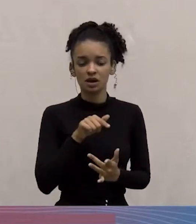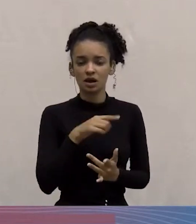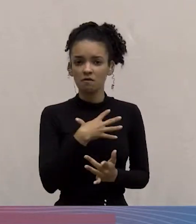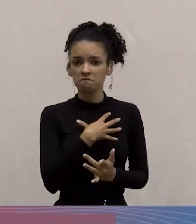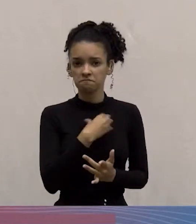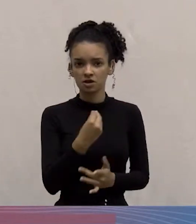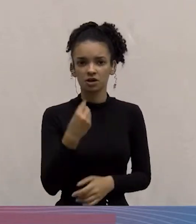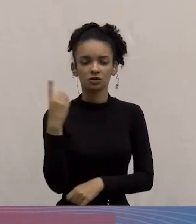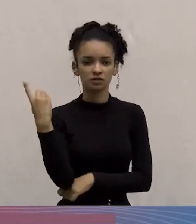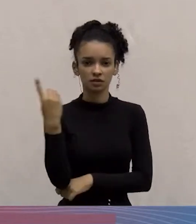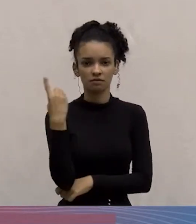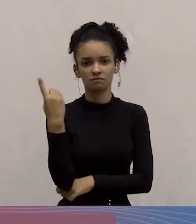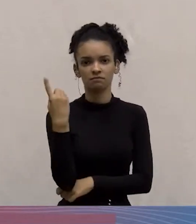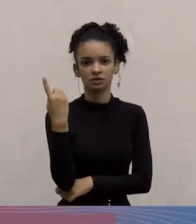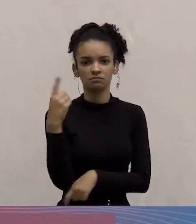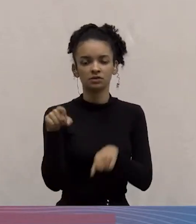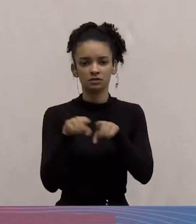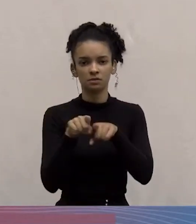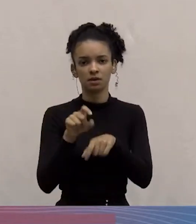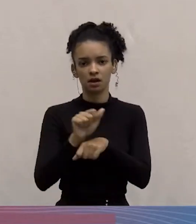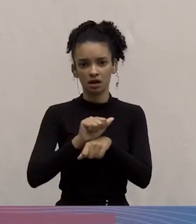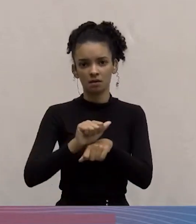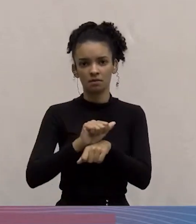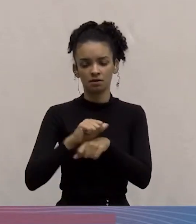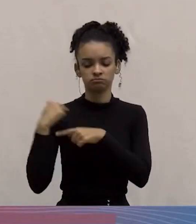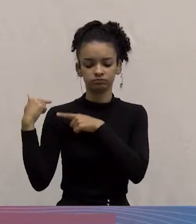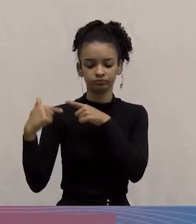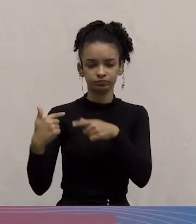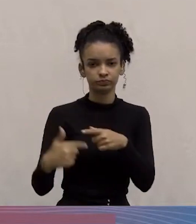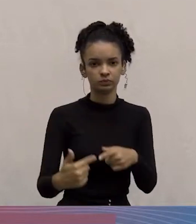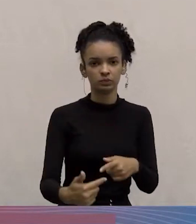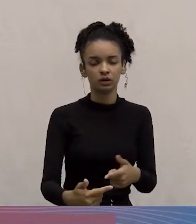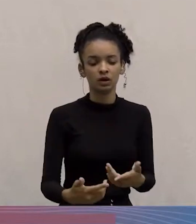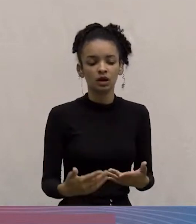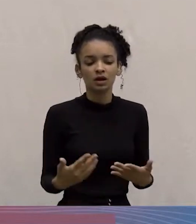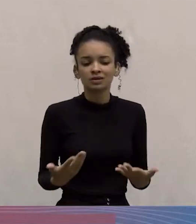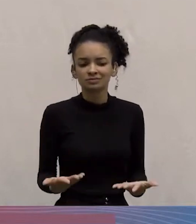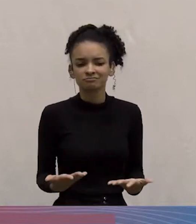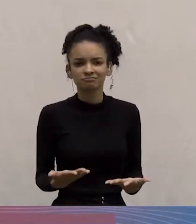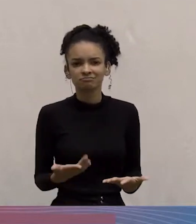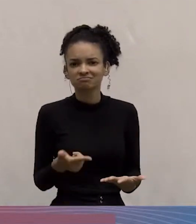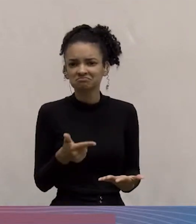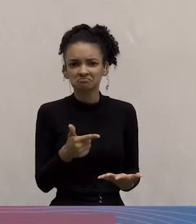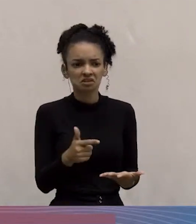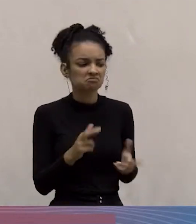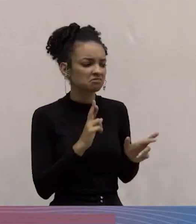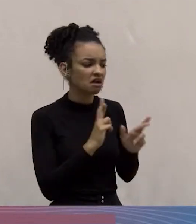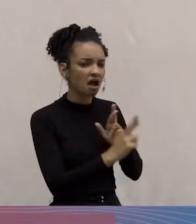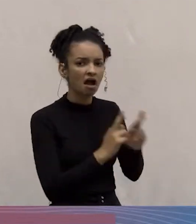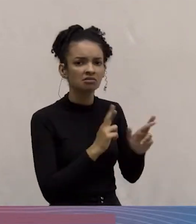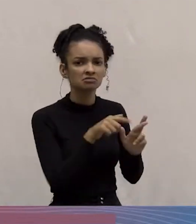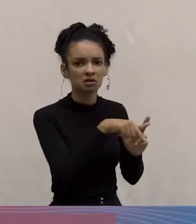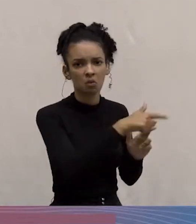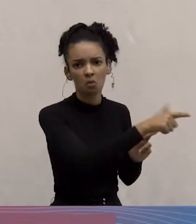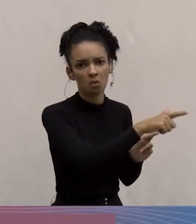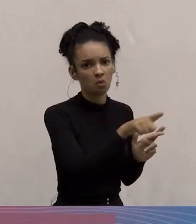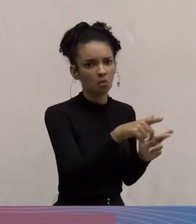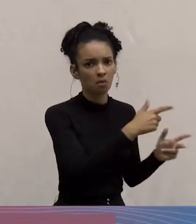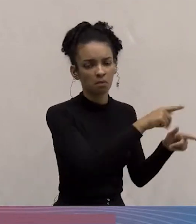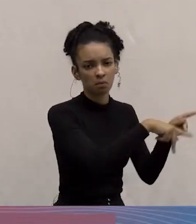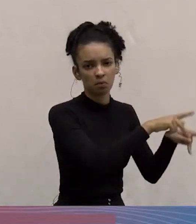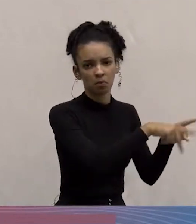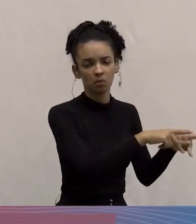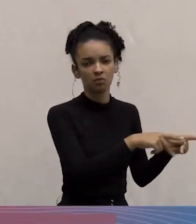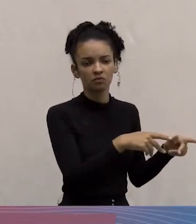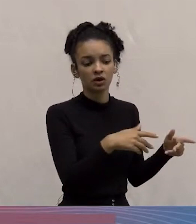de Davi, filho de Abraão, filho de Davi. Então não teria nada a ver com outras raças.